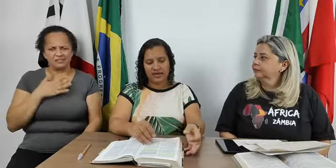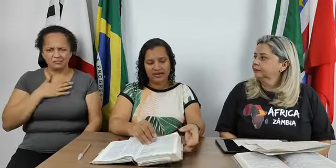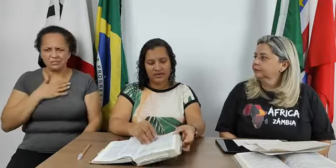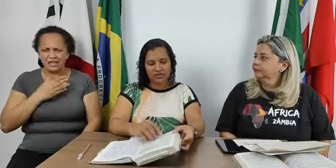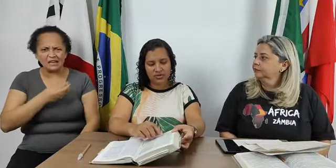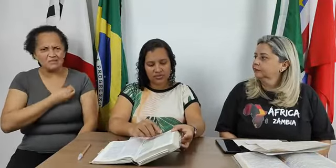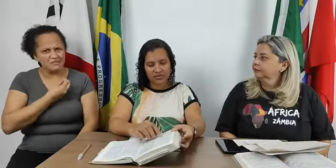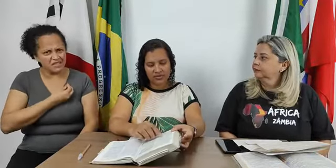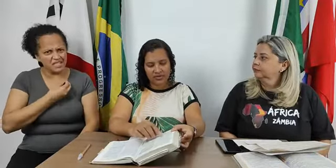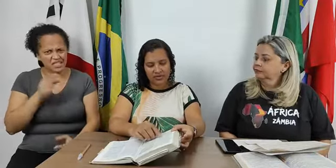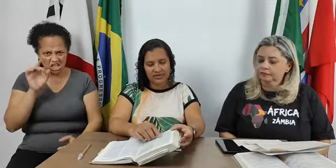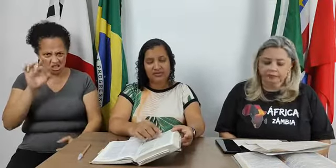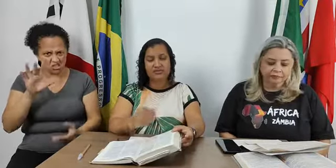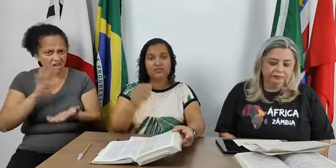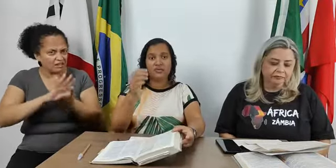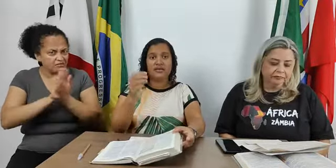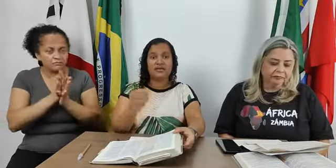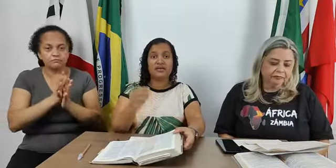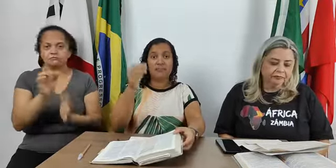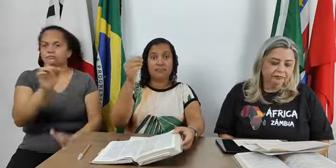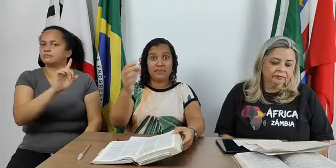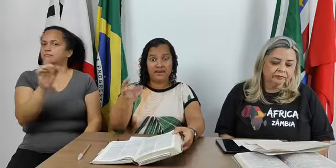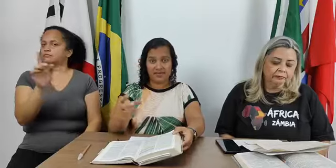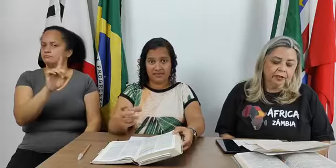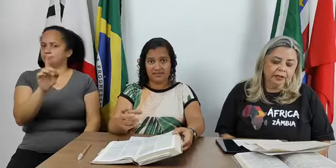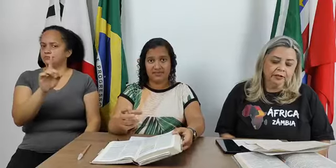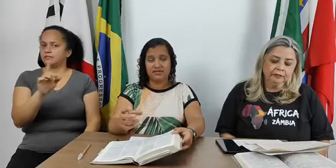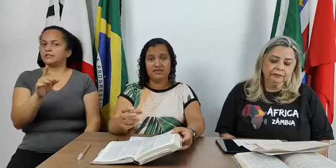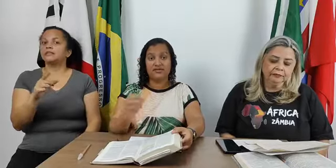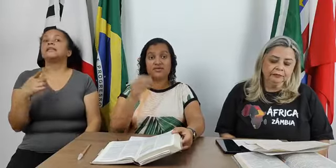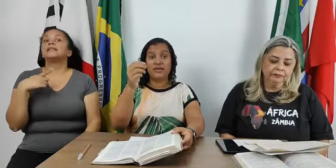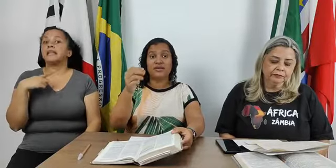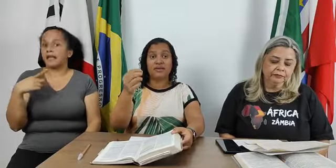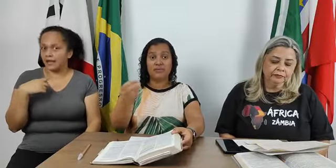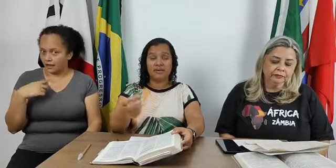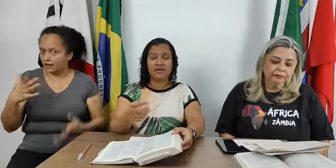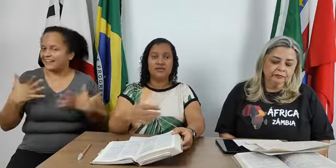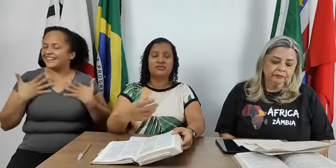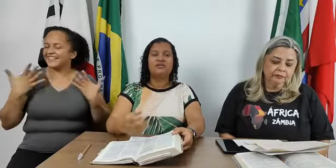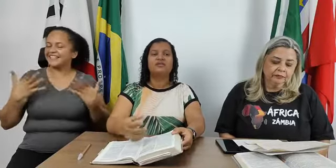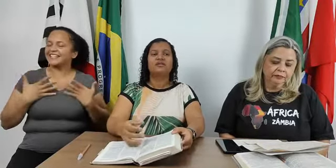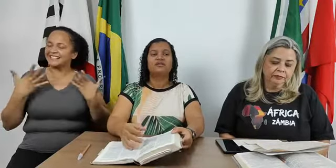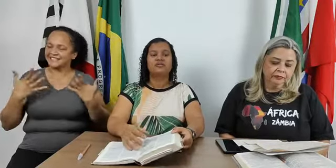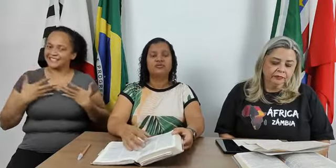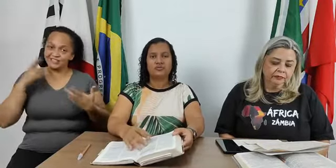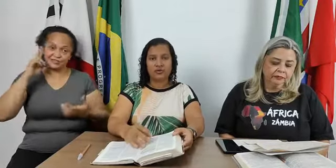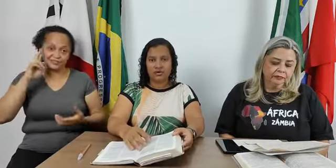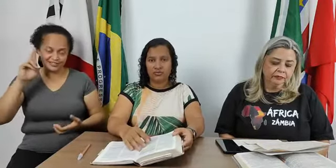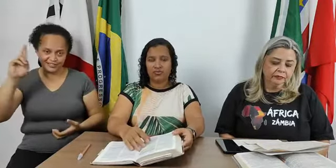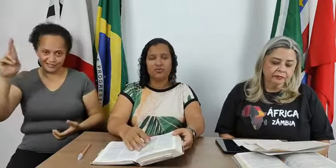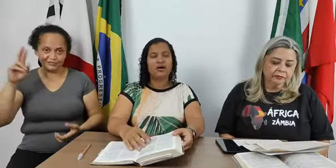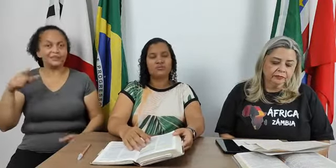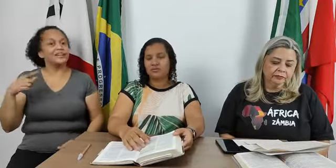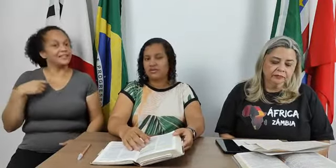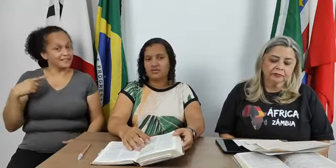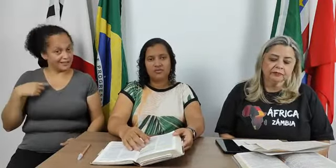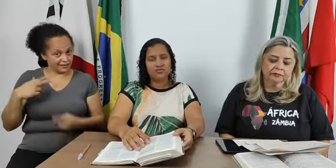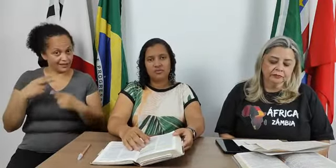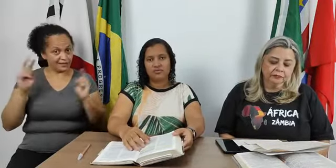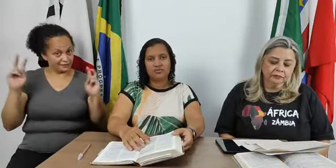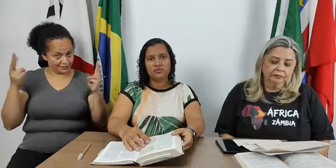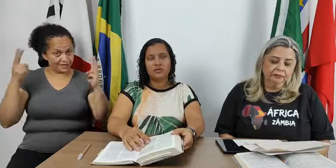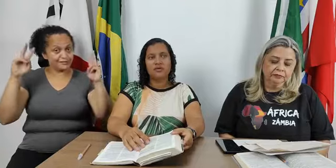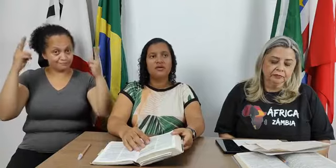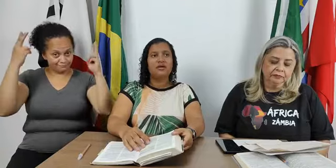Não. Aqui a gente acabou de ler que existe uma alegria plena. Existe uma alegria plena. Então, existe vitória no meio do caos?